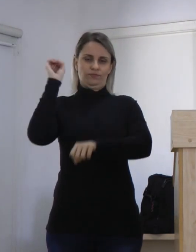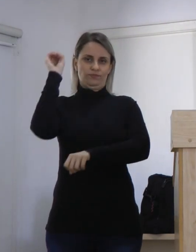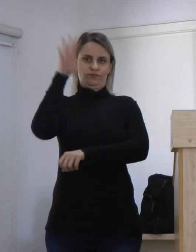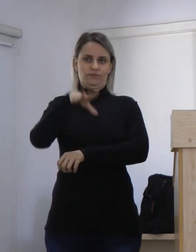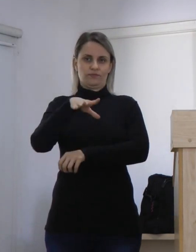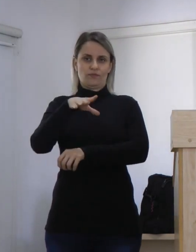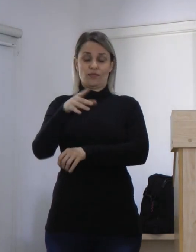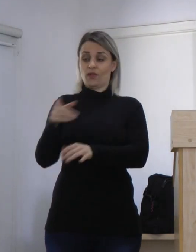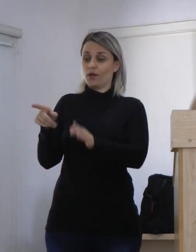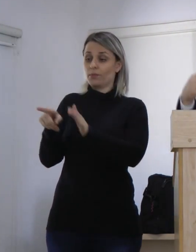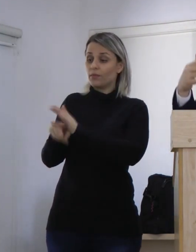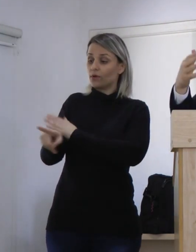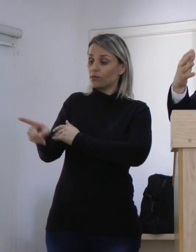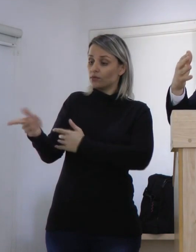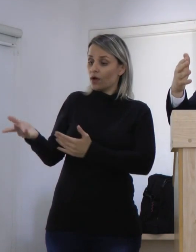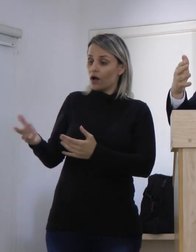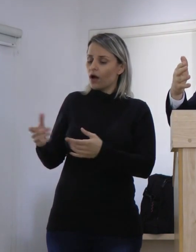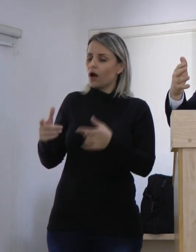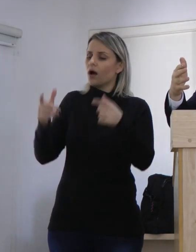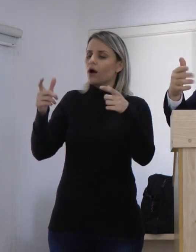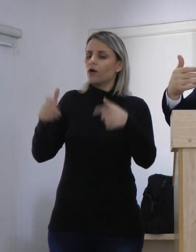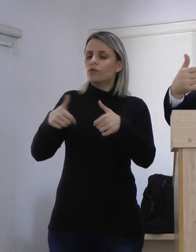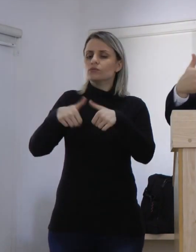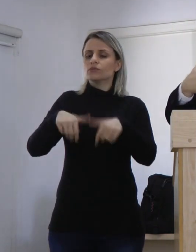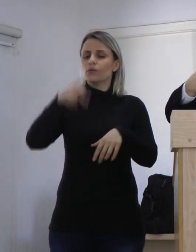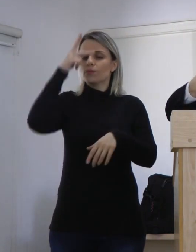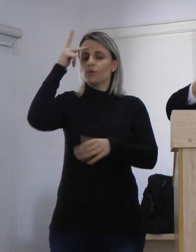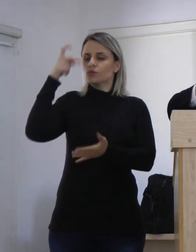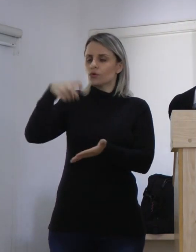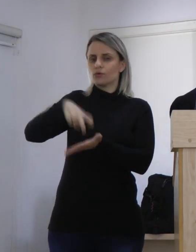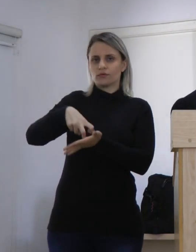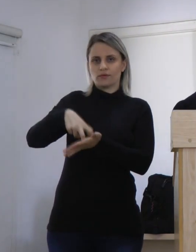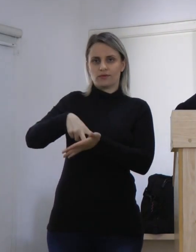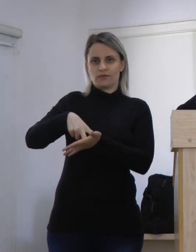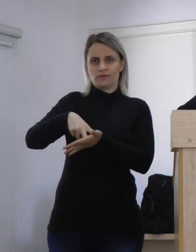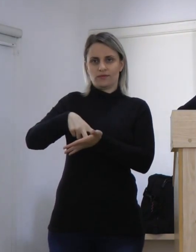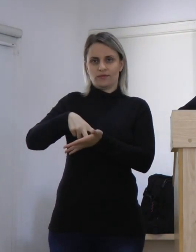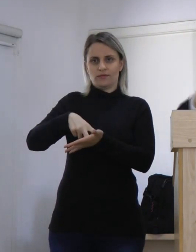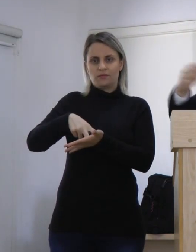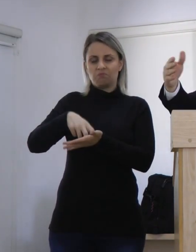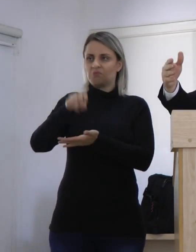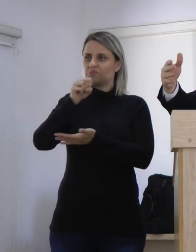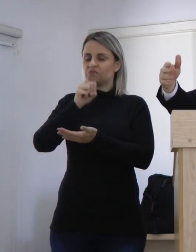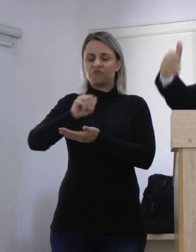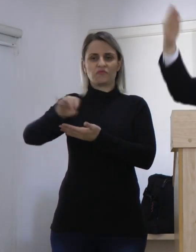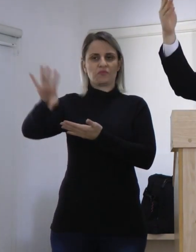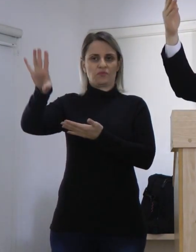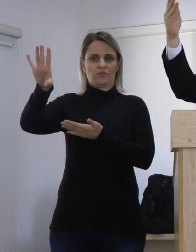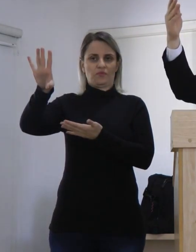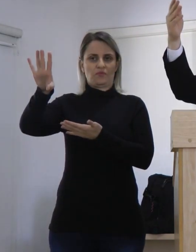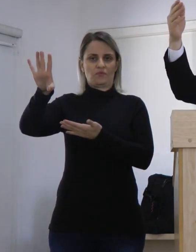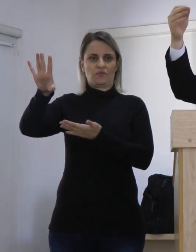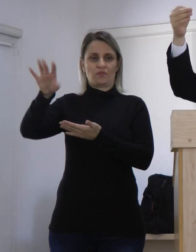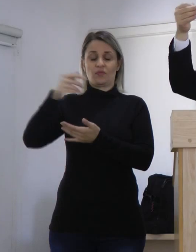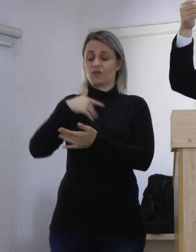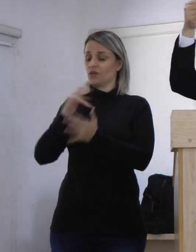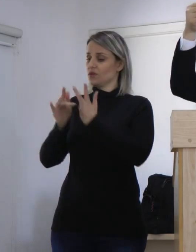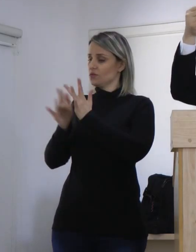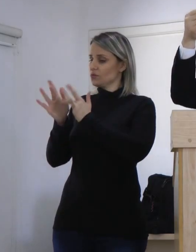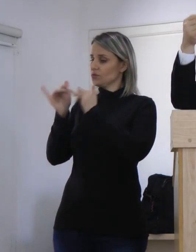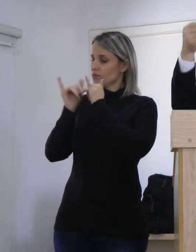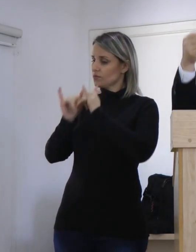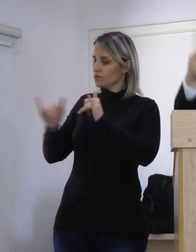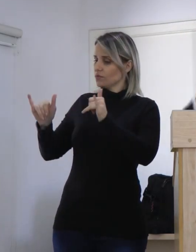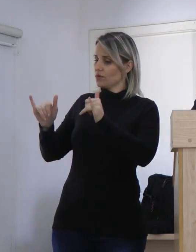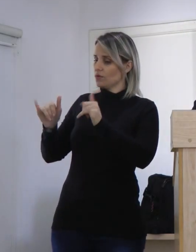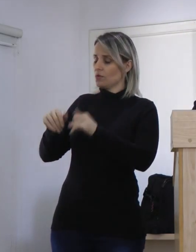Eles se foram, Senhor. Pois eu também não te condeno. Vá e de futuro não